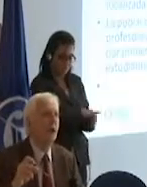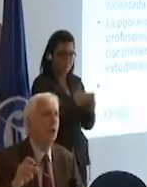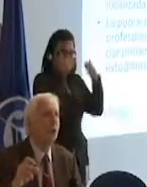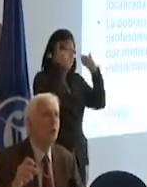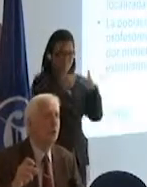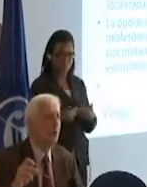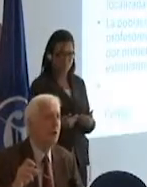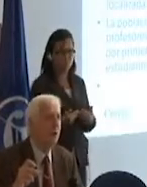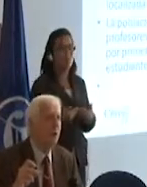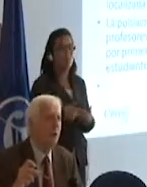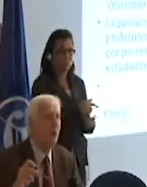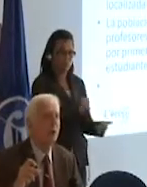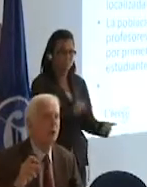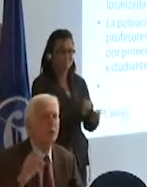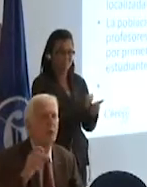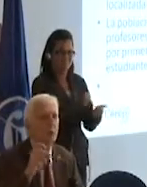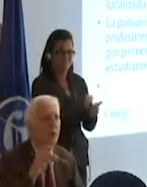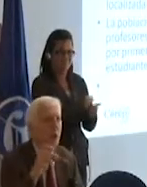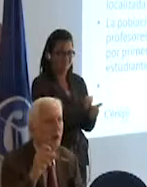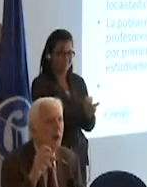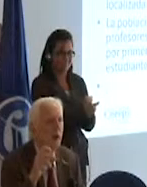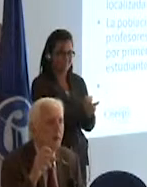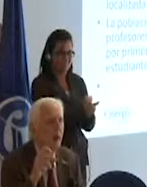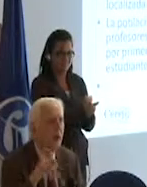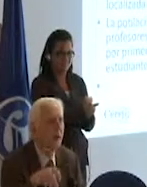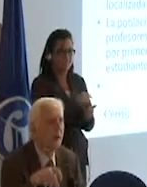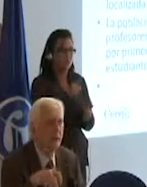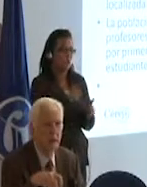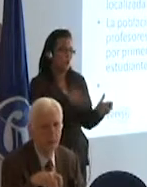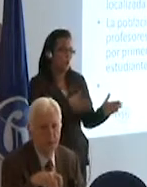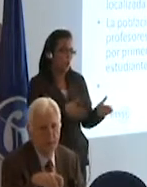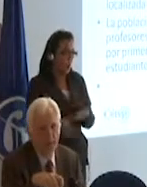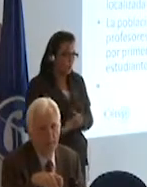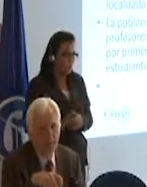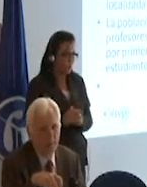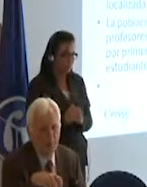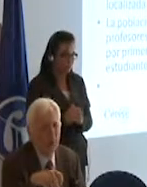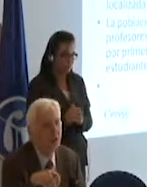ellos, y las lecciones, los cursos